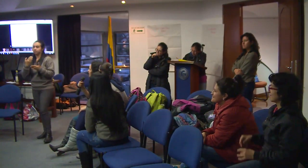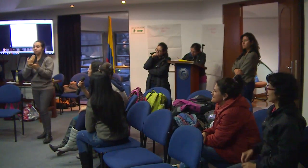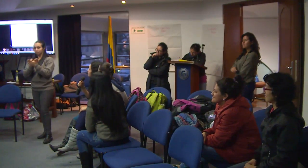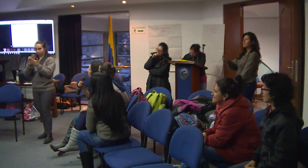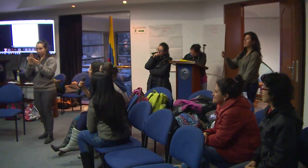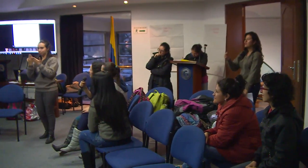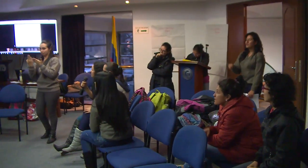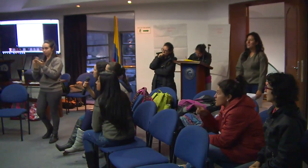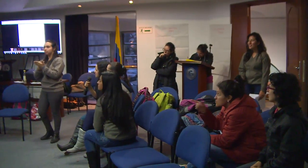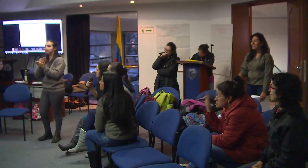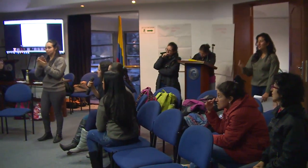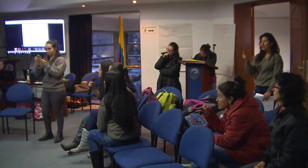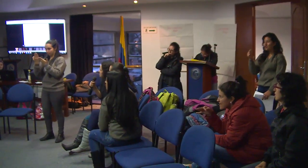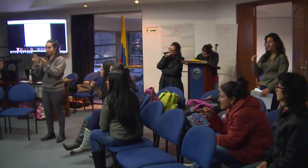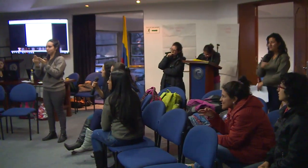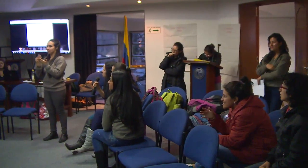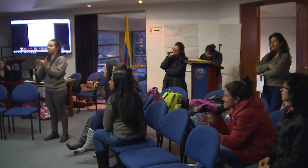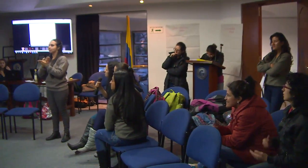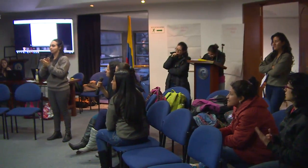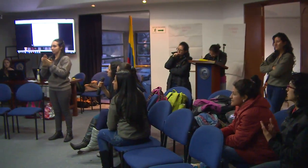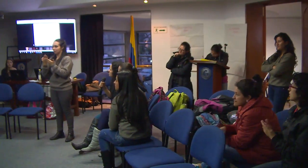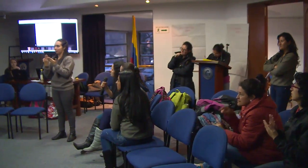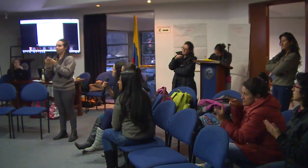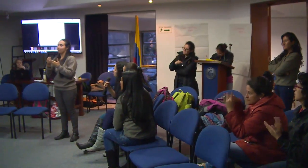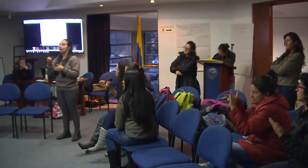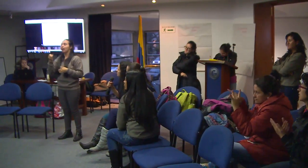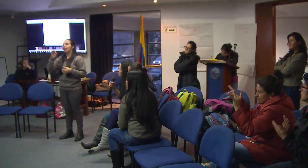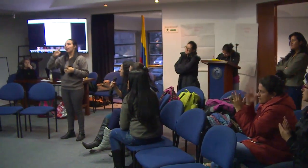Es antójame. Esta es la seña.